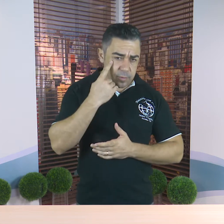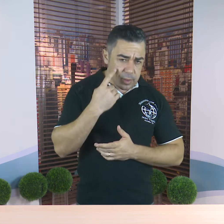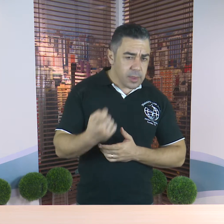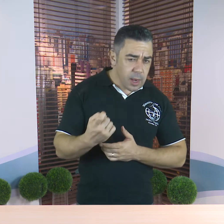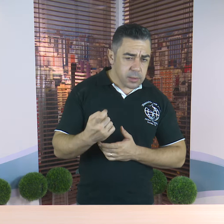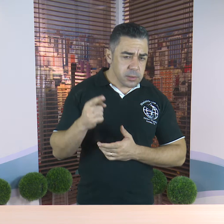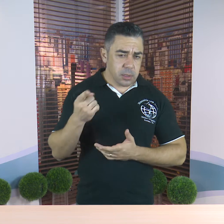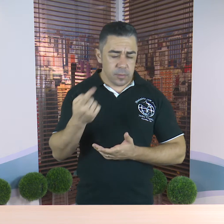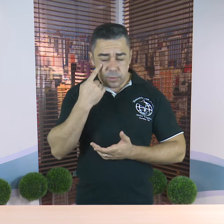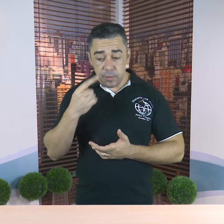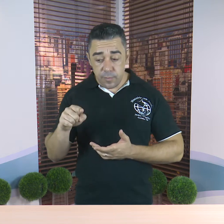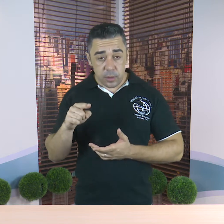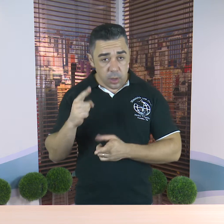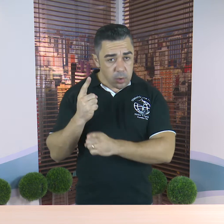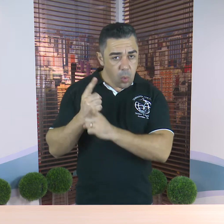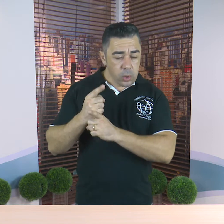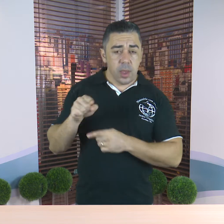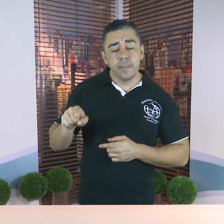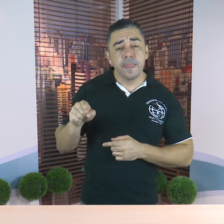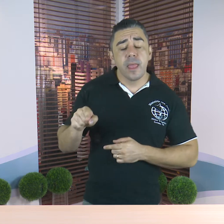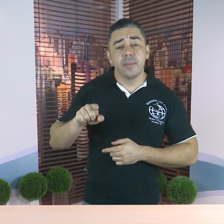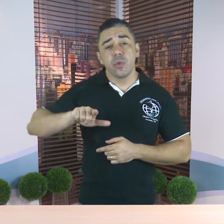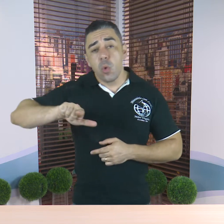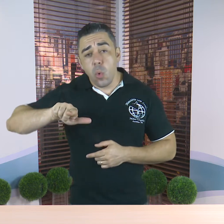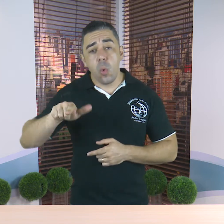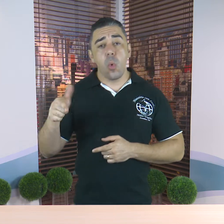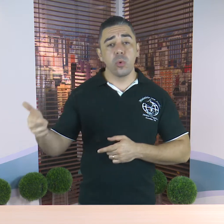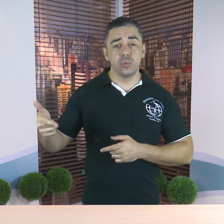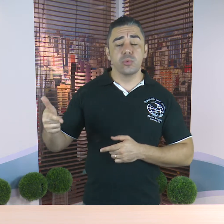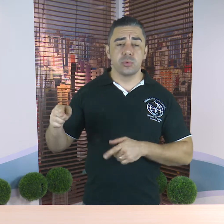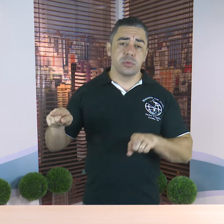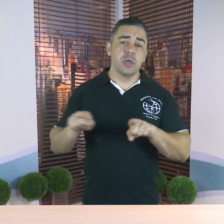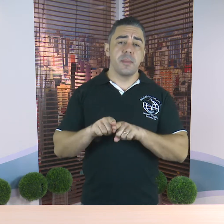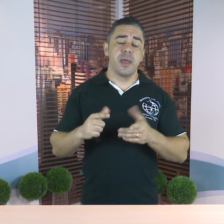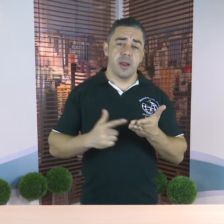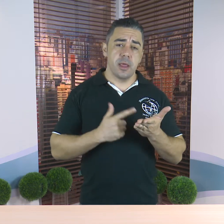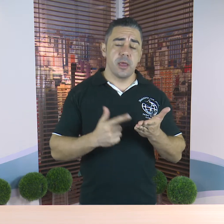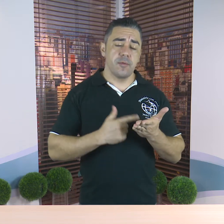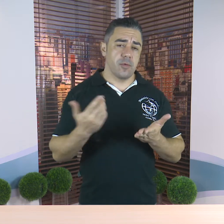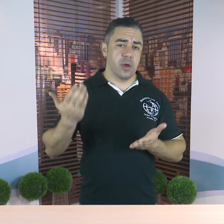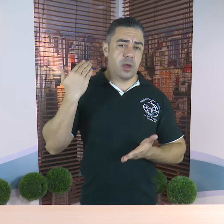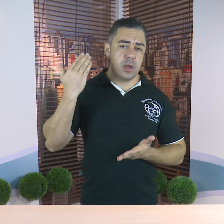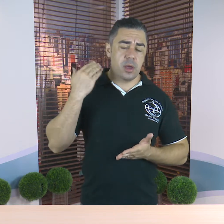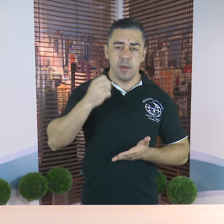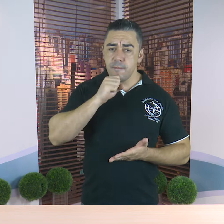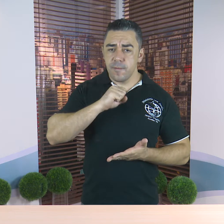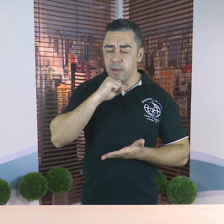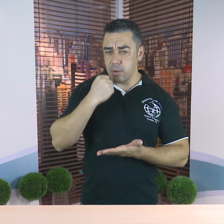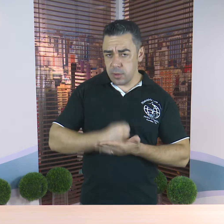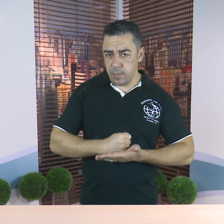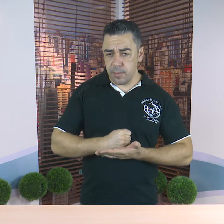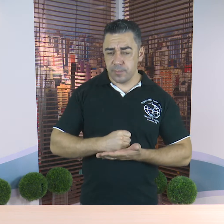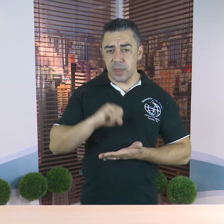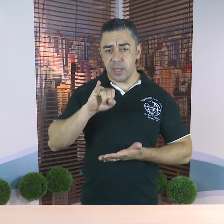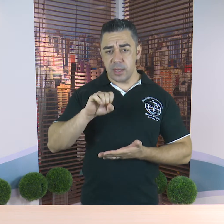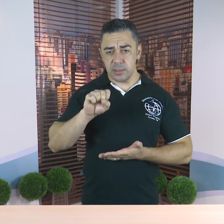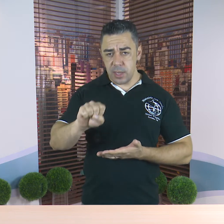notar também que pode ser encontrado em outros livros do Antigo Testamento. Em Isaías 1:3, vemos